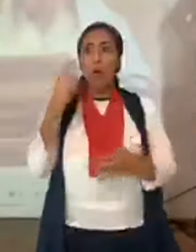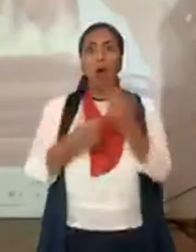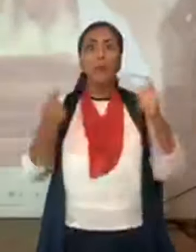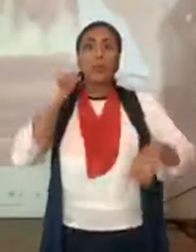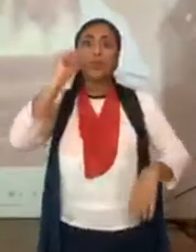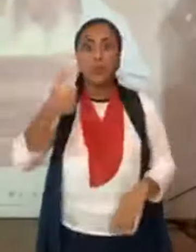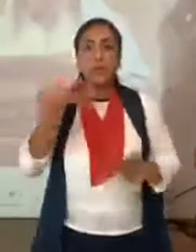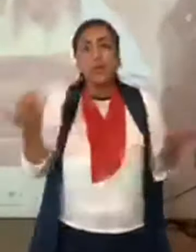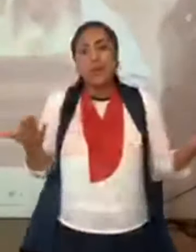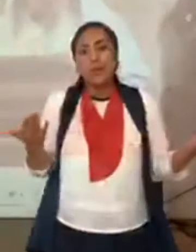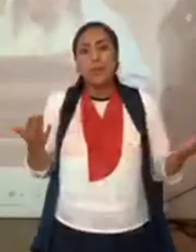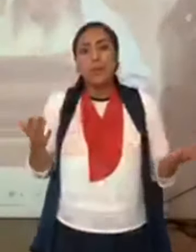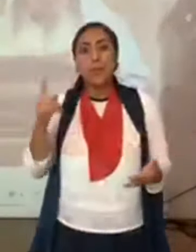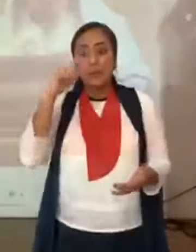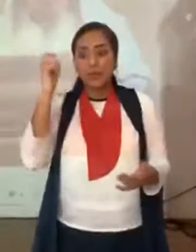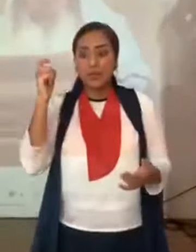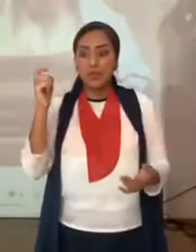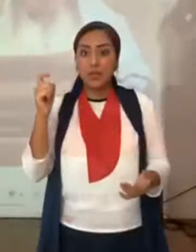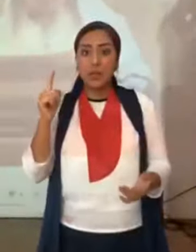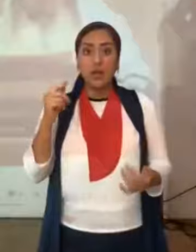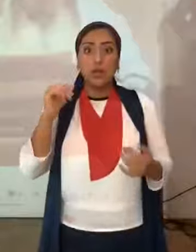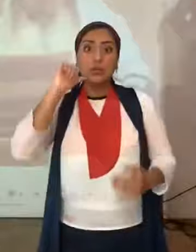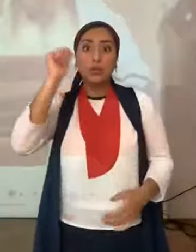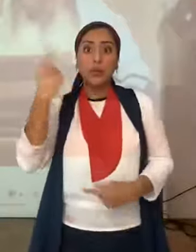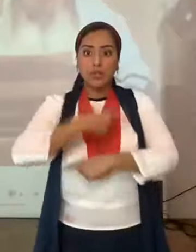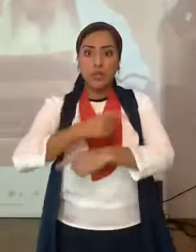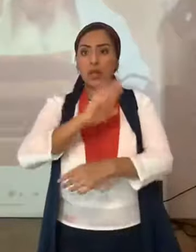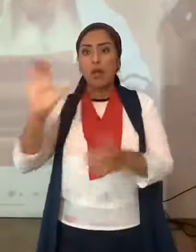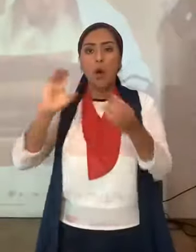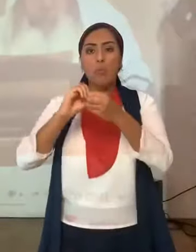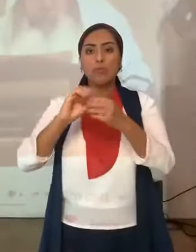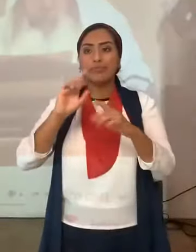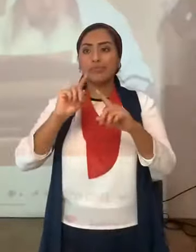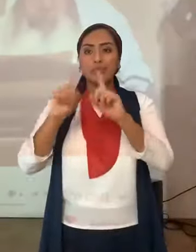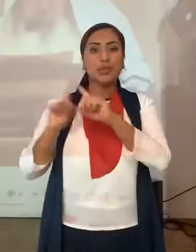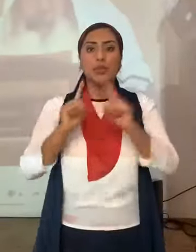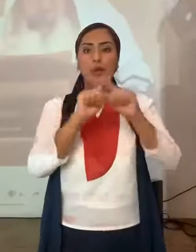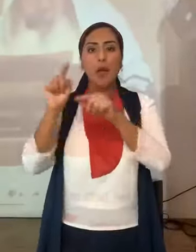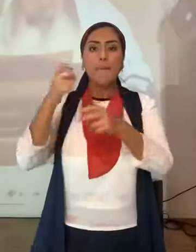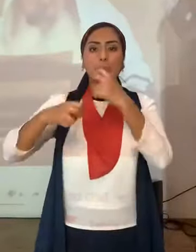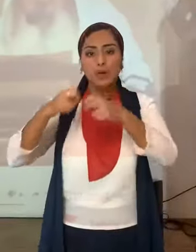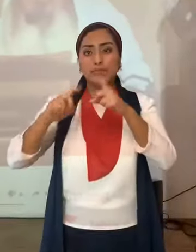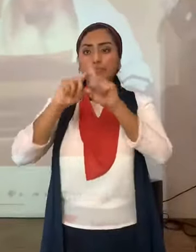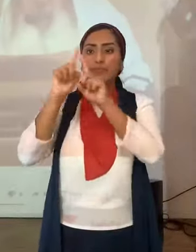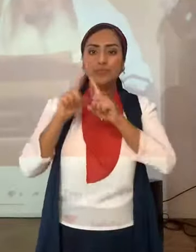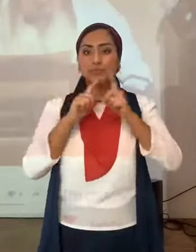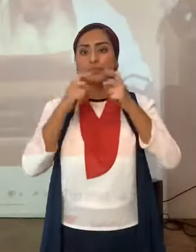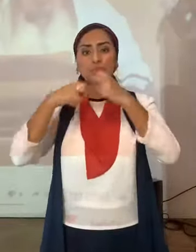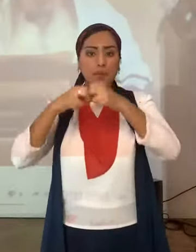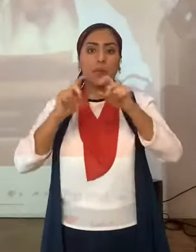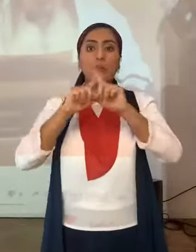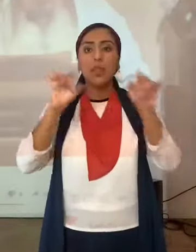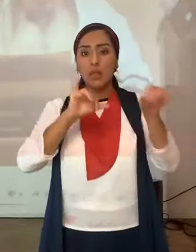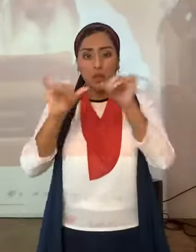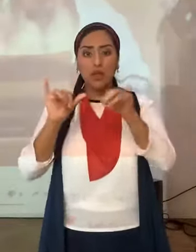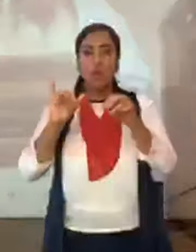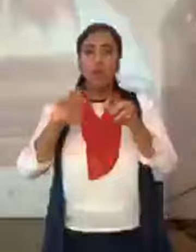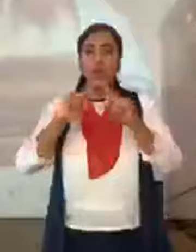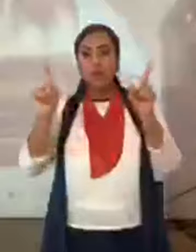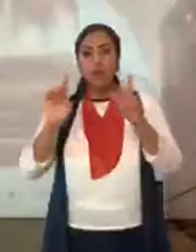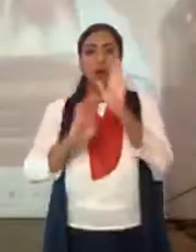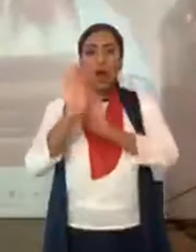porque el día próximo tiene su propio afán, o sea, sus propios problemas, sus propias dificultades, pero también sus propios éxitos